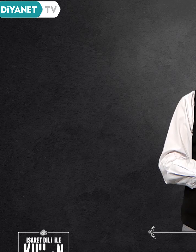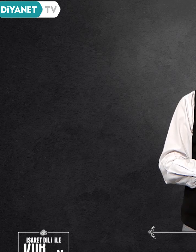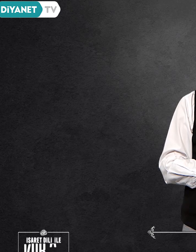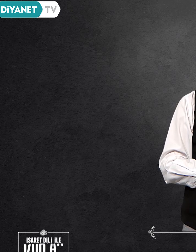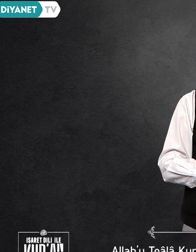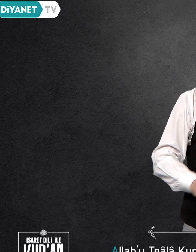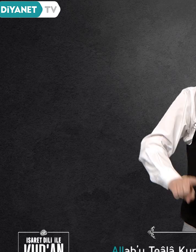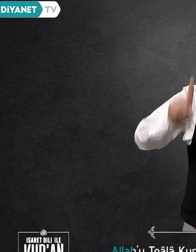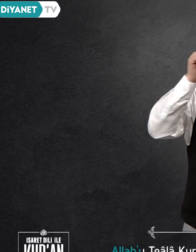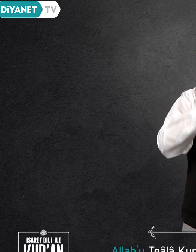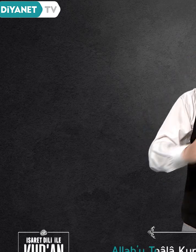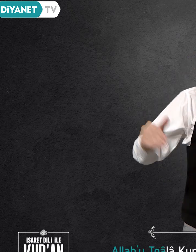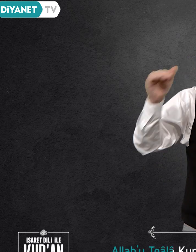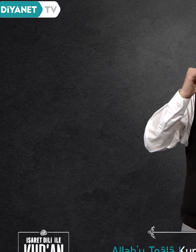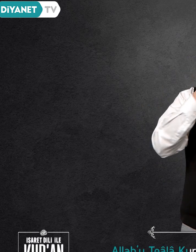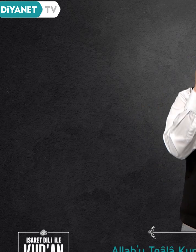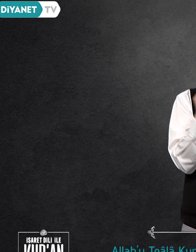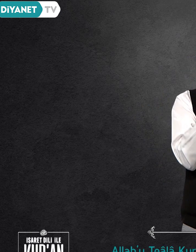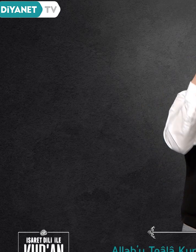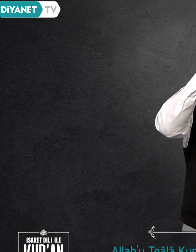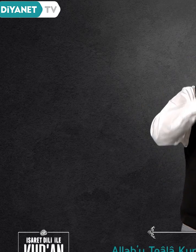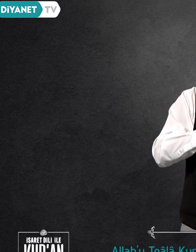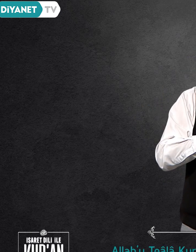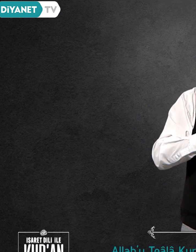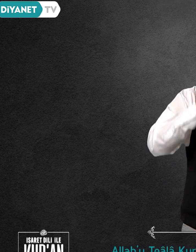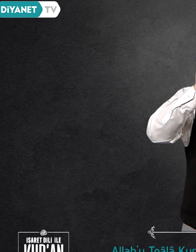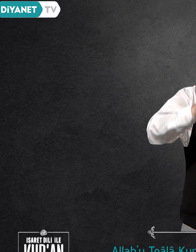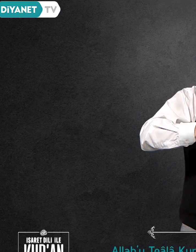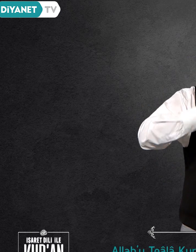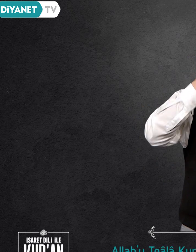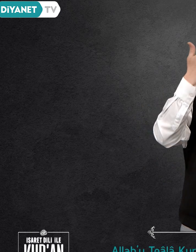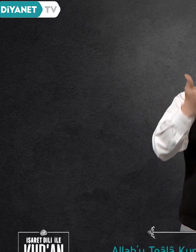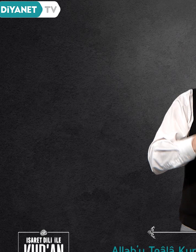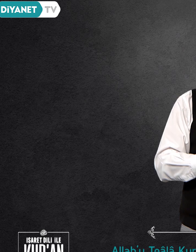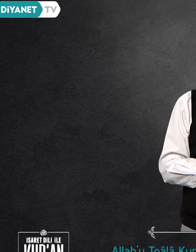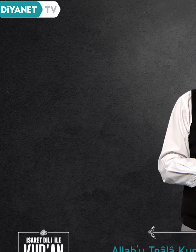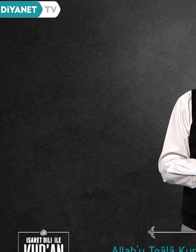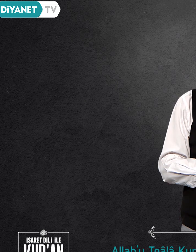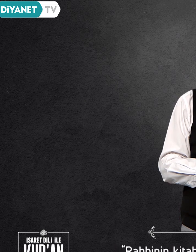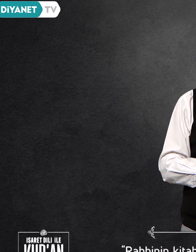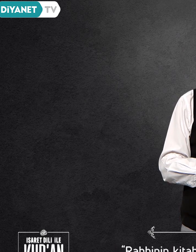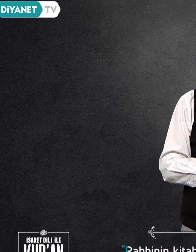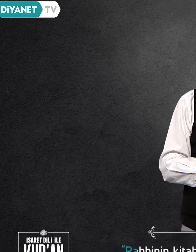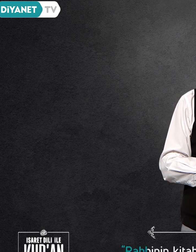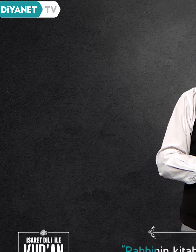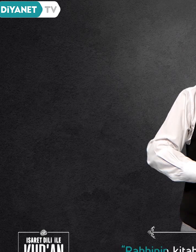bu Allahü Teala Kuranı Kerim'de şöyle buyuruyor rabbinin